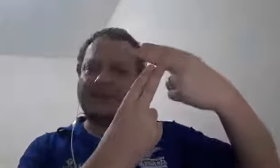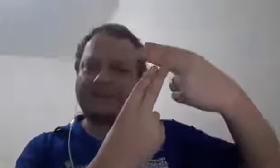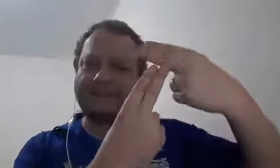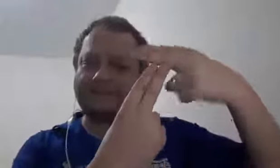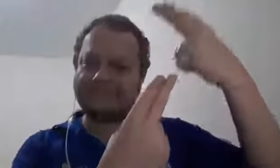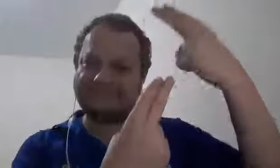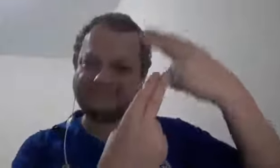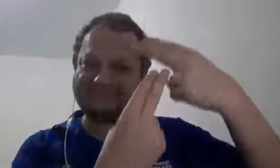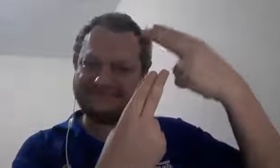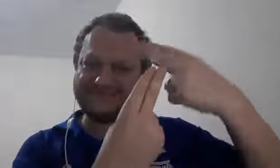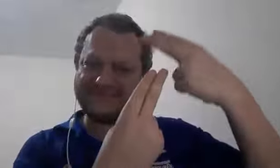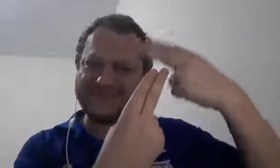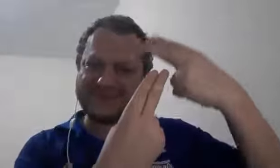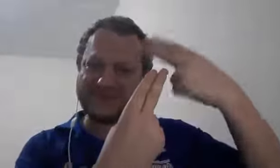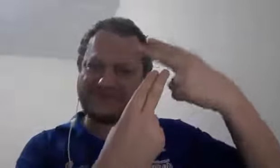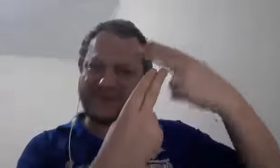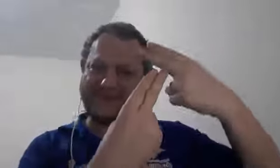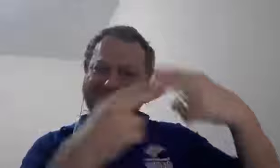Tatuapé. Tatuapé.